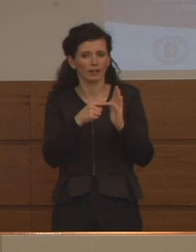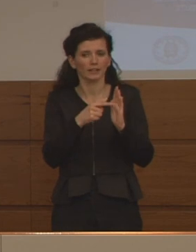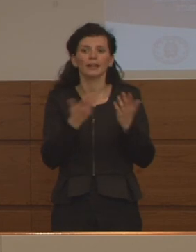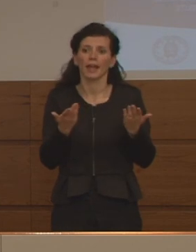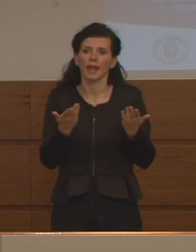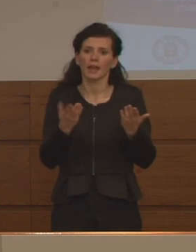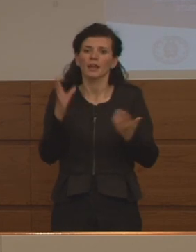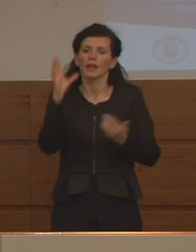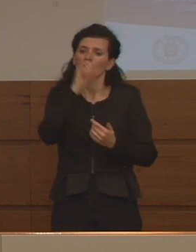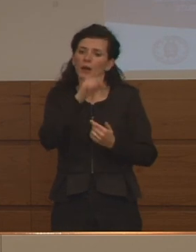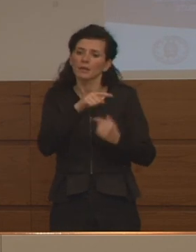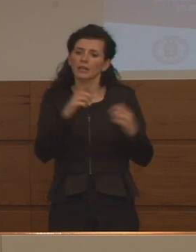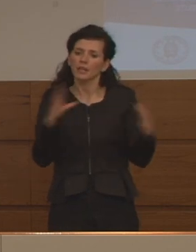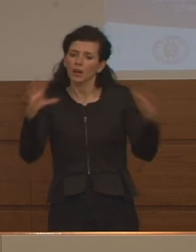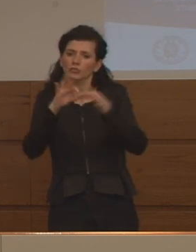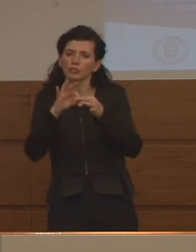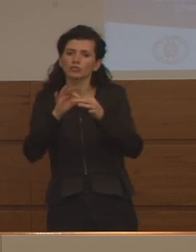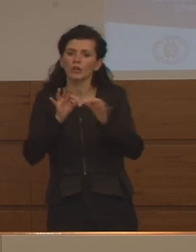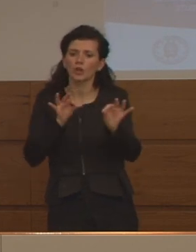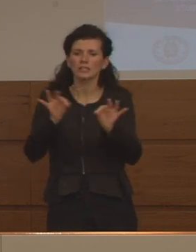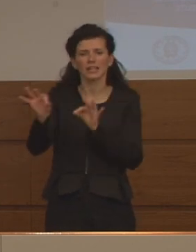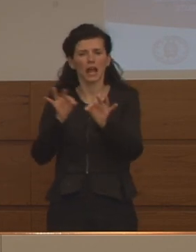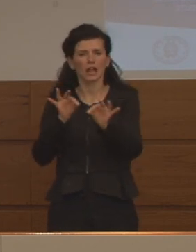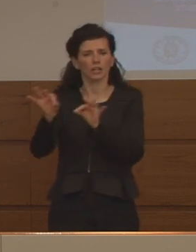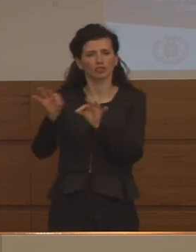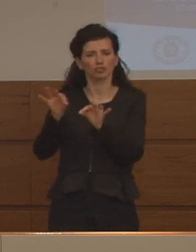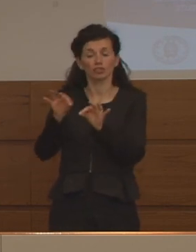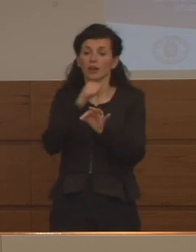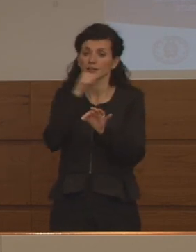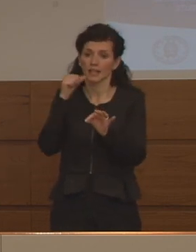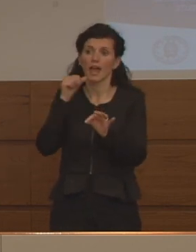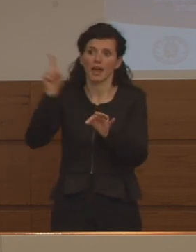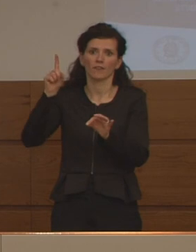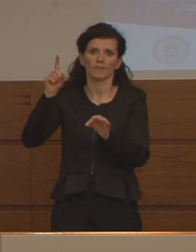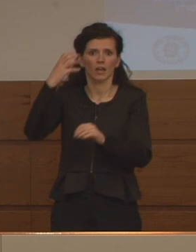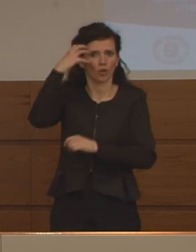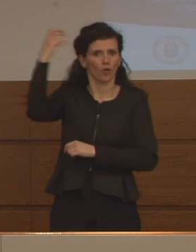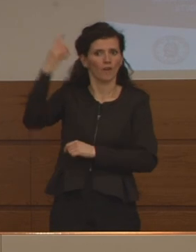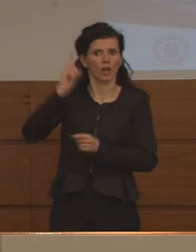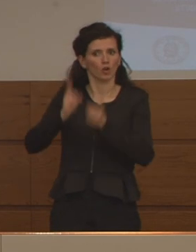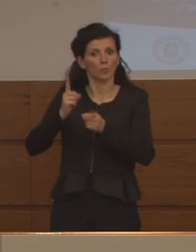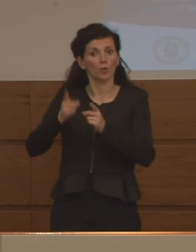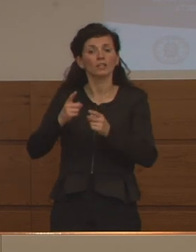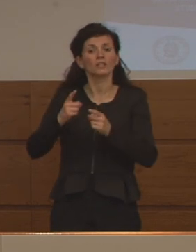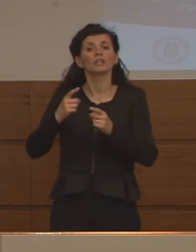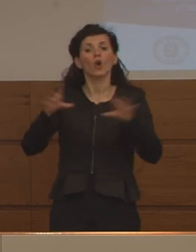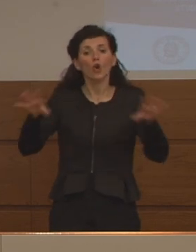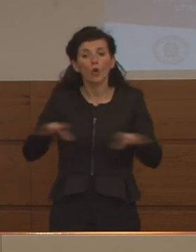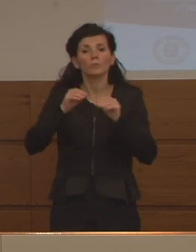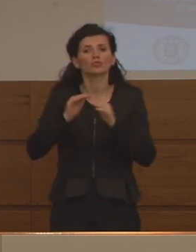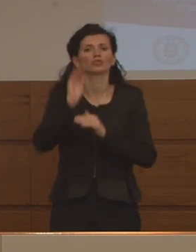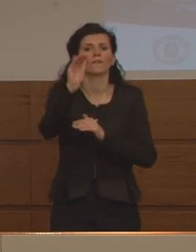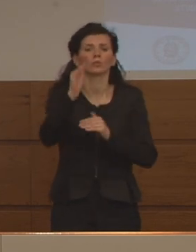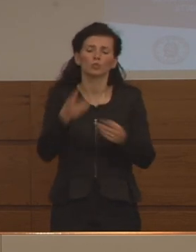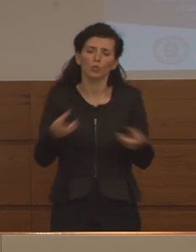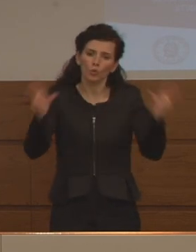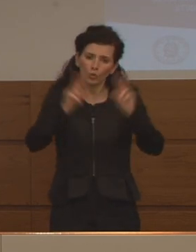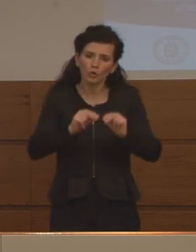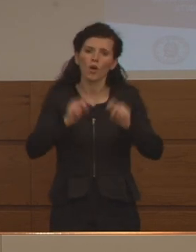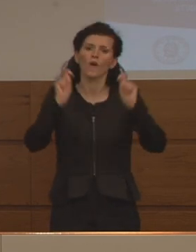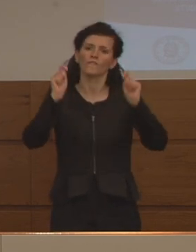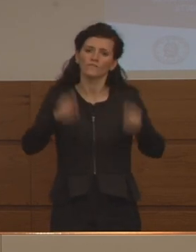strategie utili per il decisore politico per una ripresa di attività produttiva piuttosto che per un